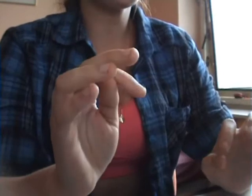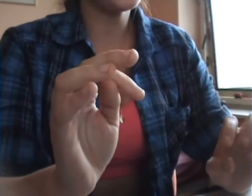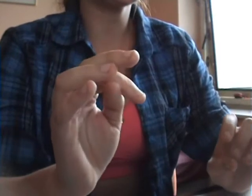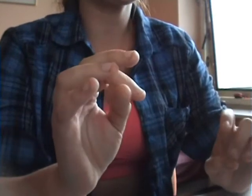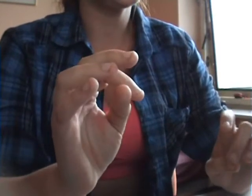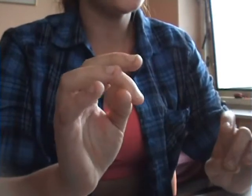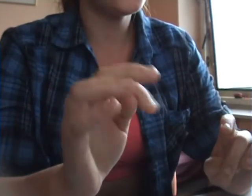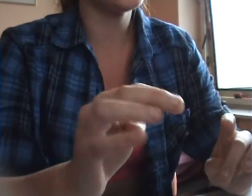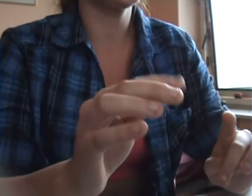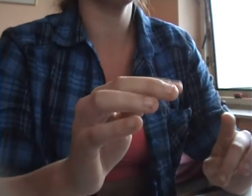plašť.